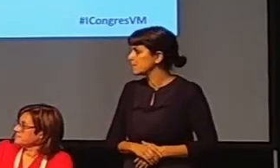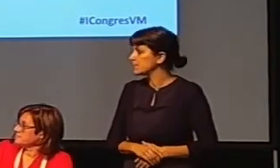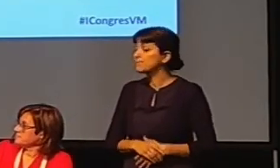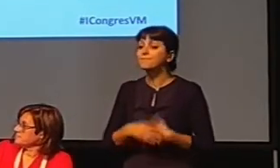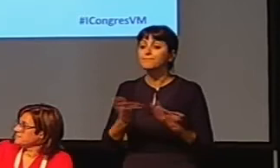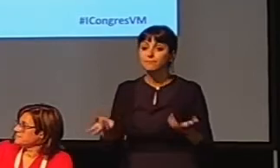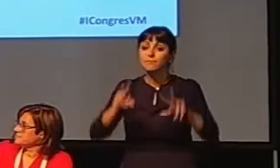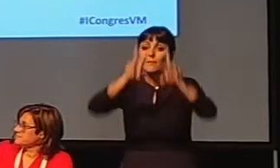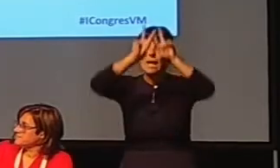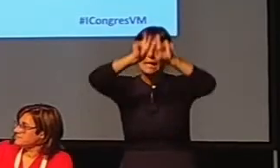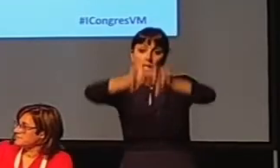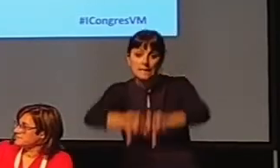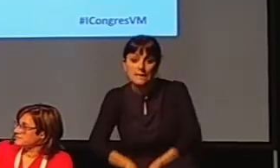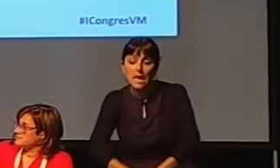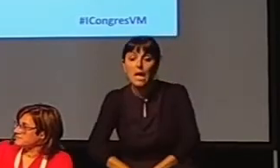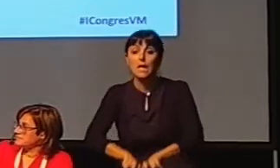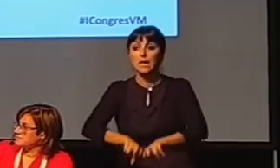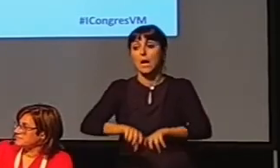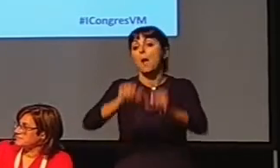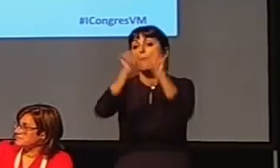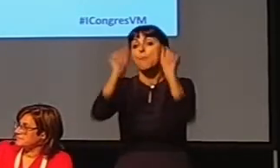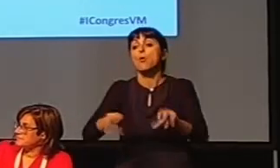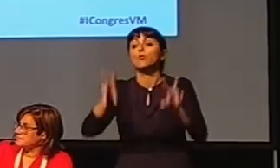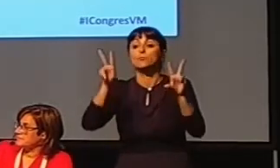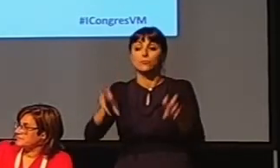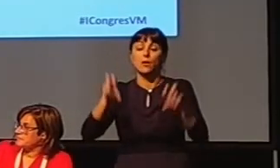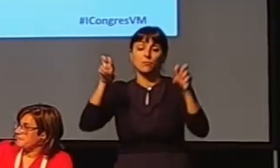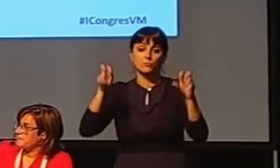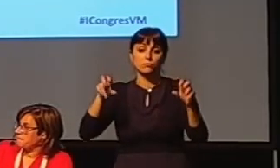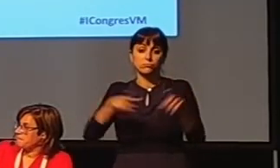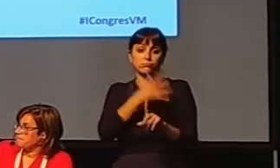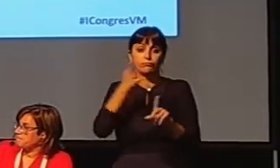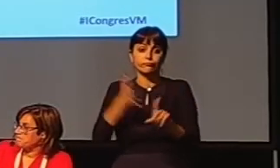A la recerca d'un nou model integral de les violències masclistes.